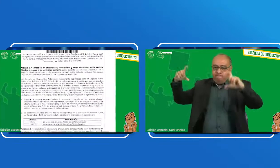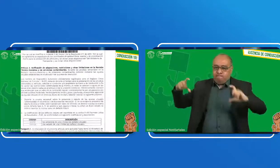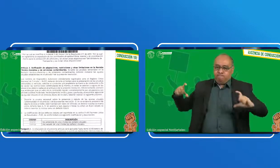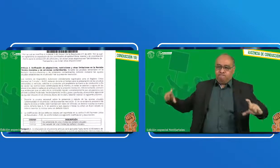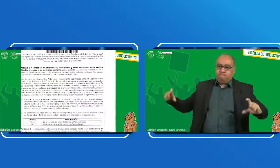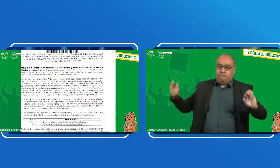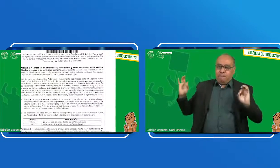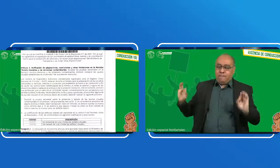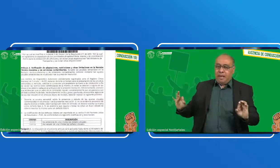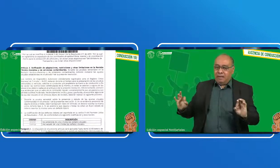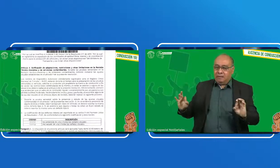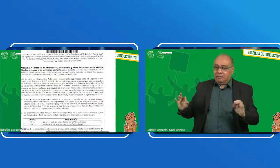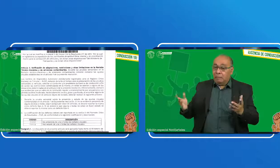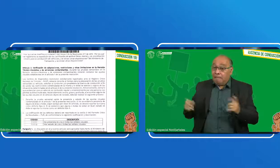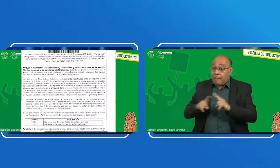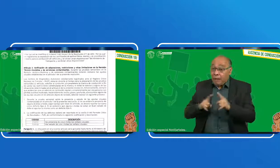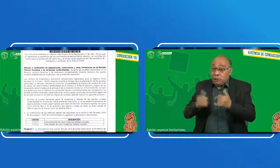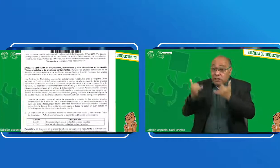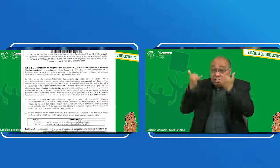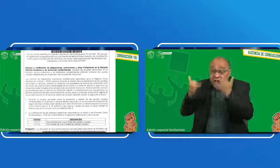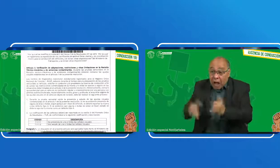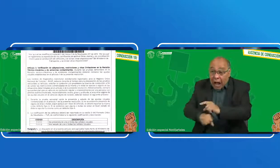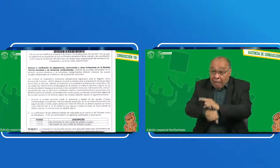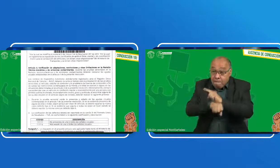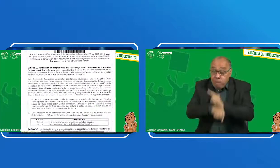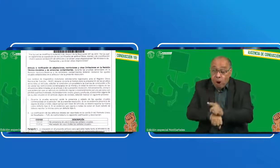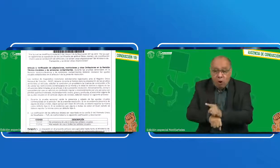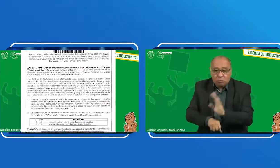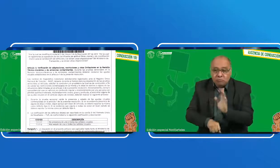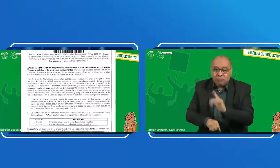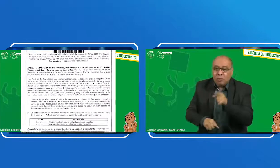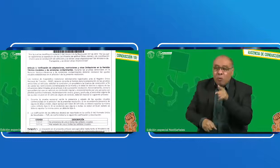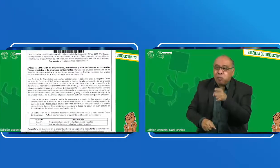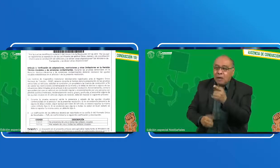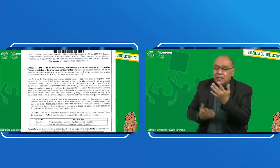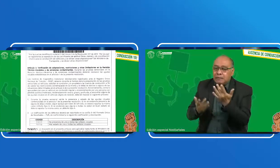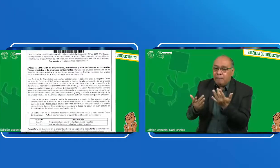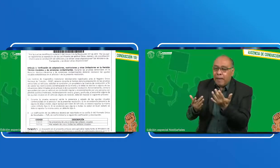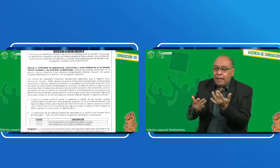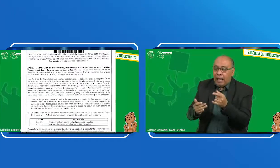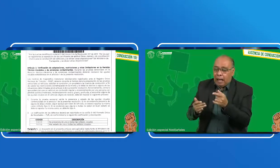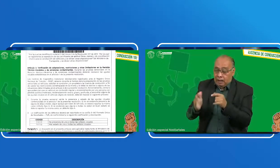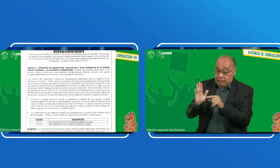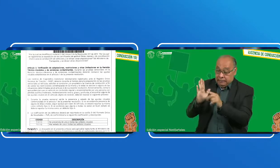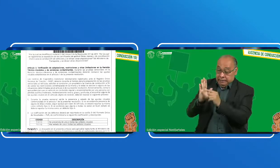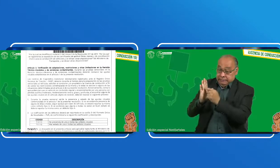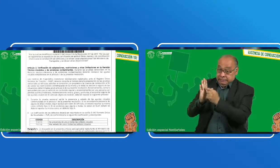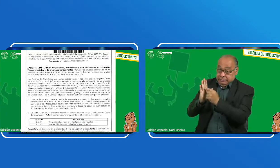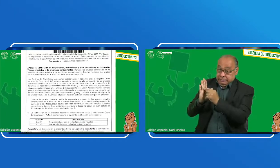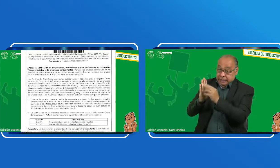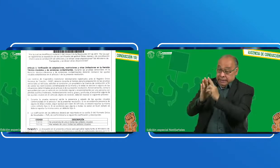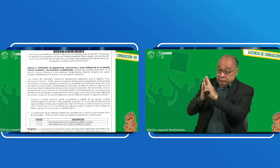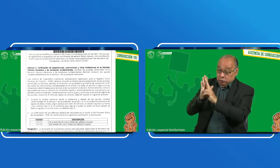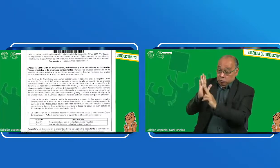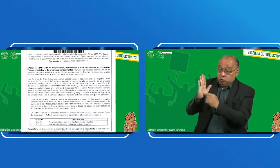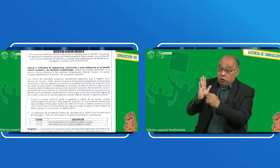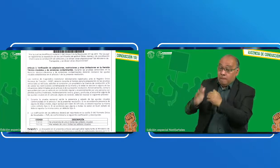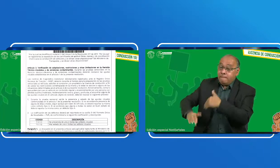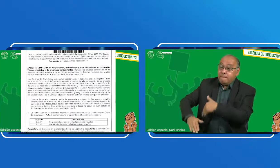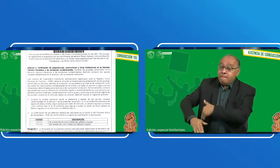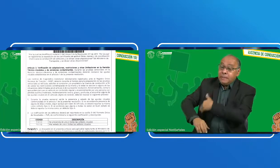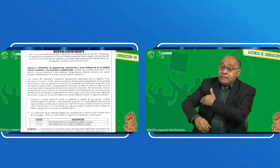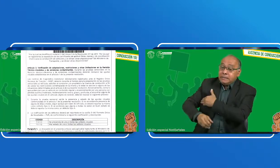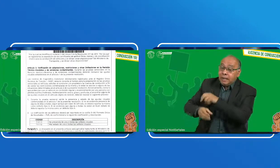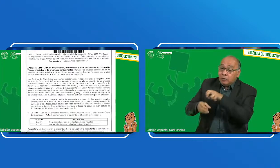para la persona sorda. Es decir, la persona sorda tiene que tener adecuación en su automóvil, pero no entra